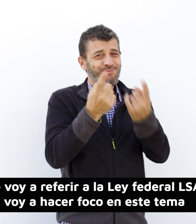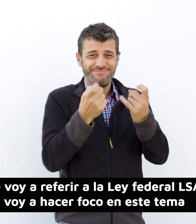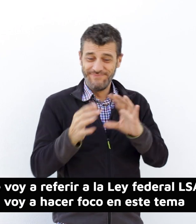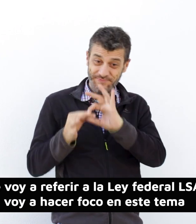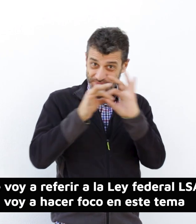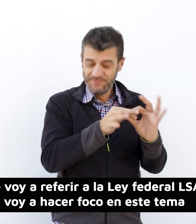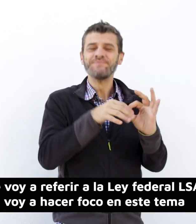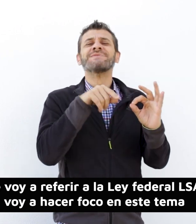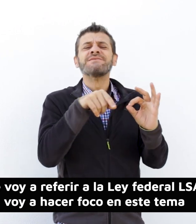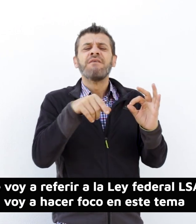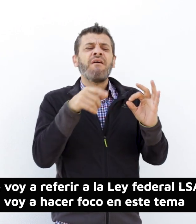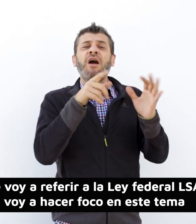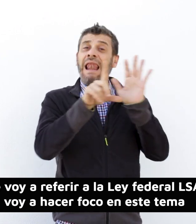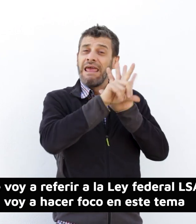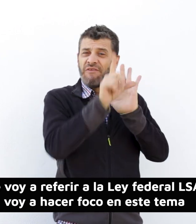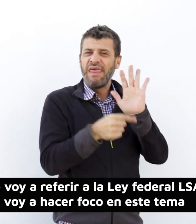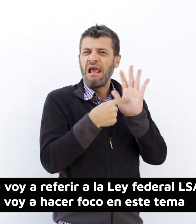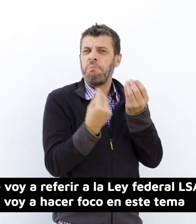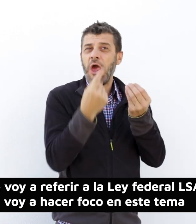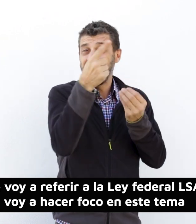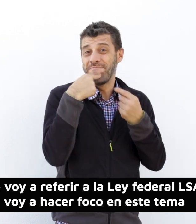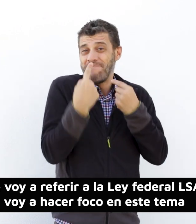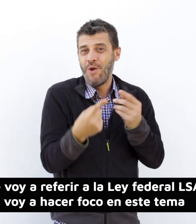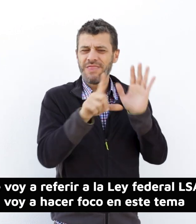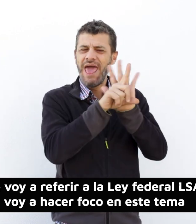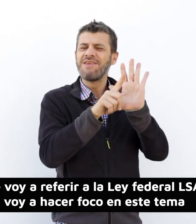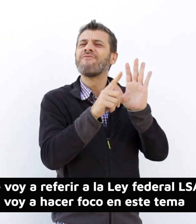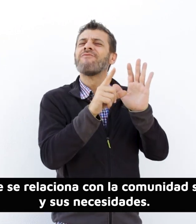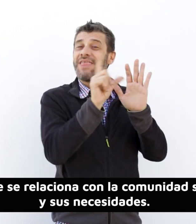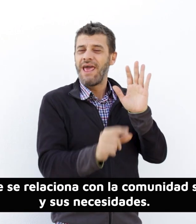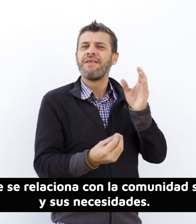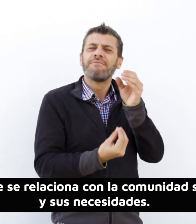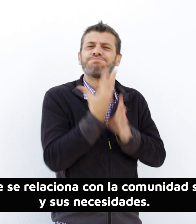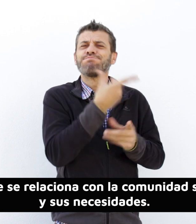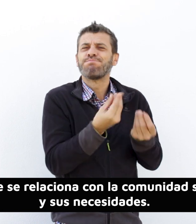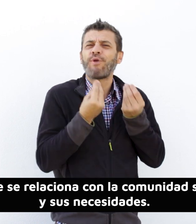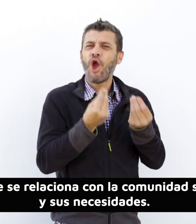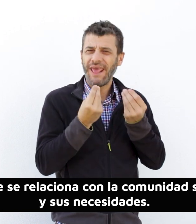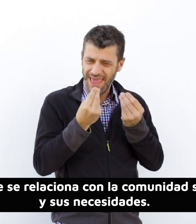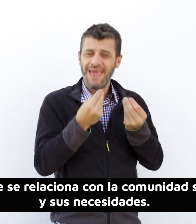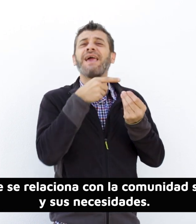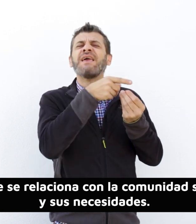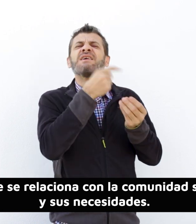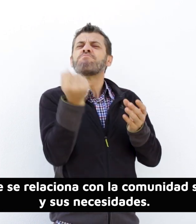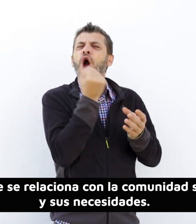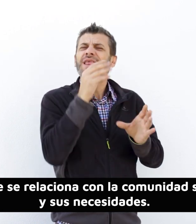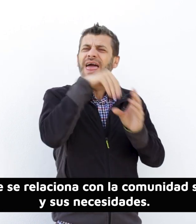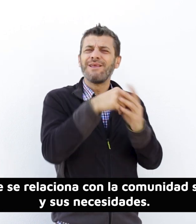Me voy a referir a la ley federal, voy a hacer foco en este tema, ya que se relaciona con la comunidad sorda y sus necesidades.